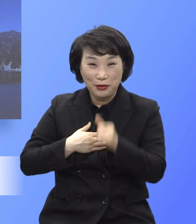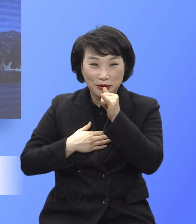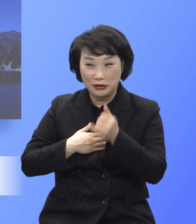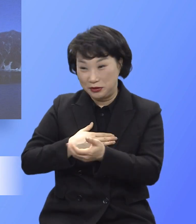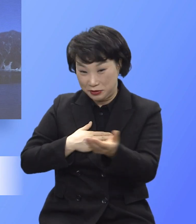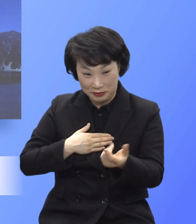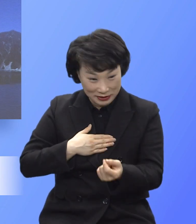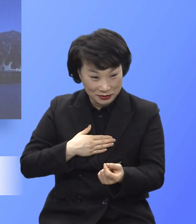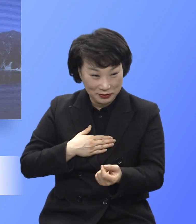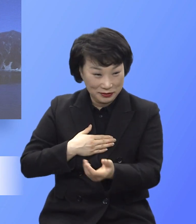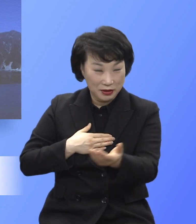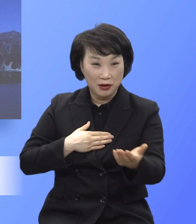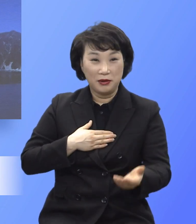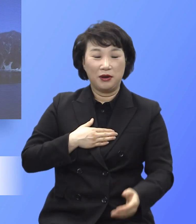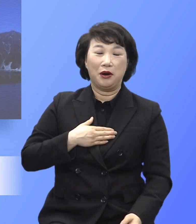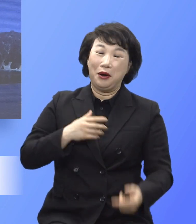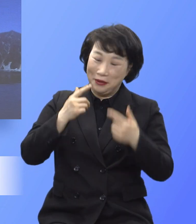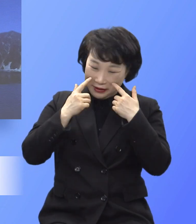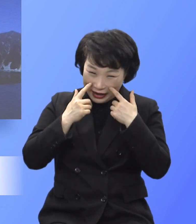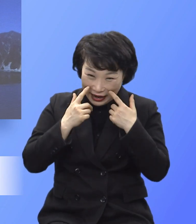있다는 데 대해서